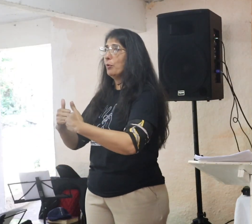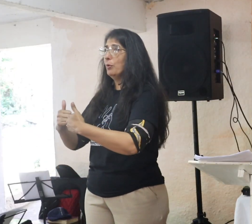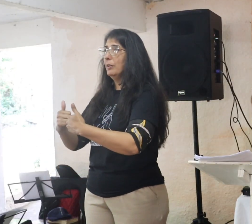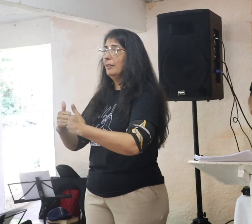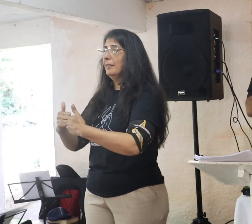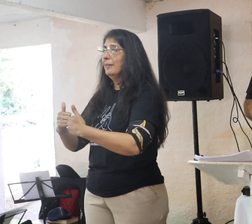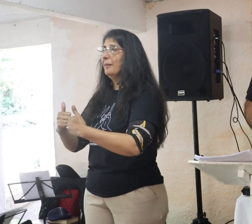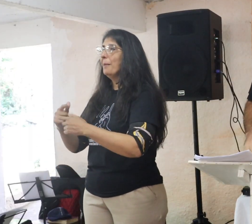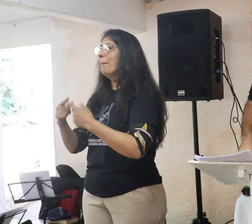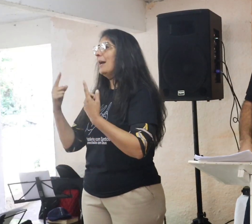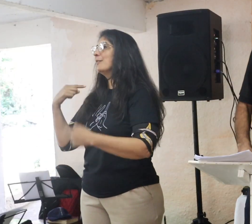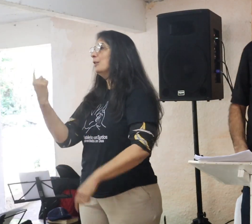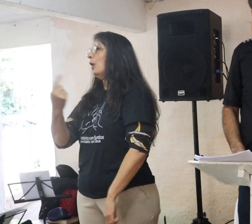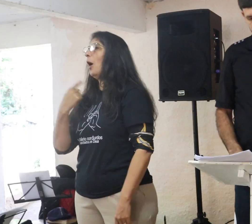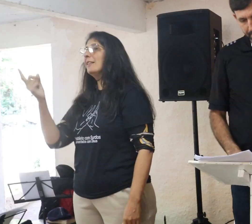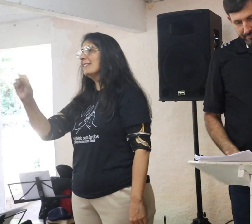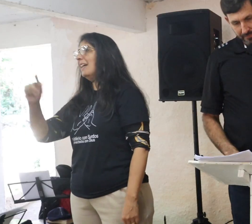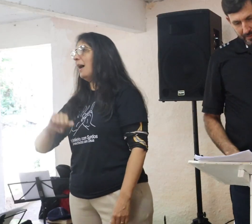garantida.